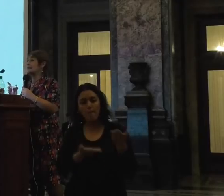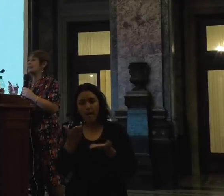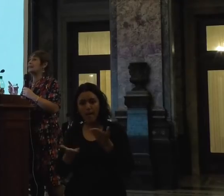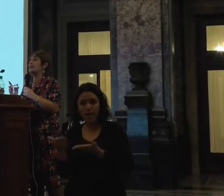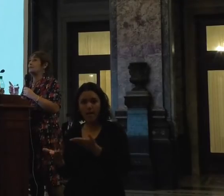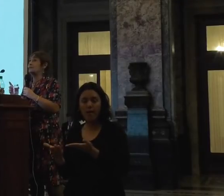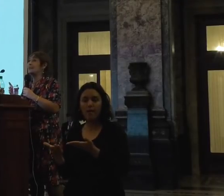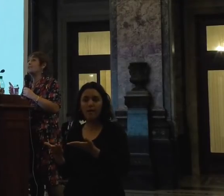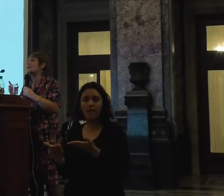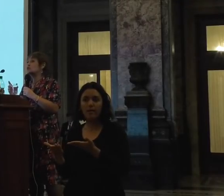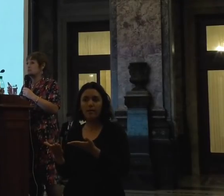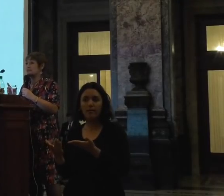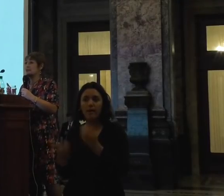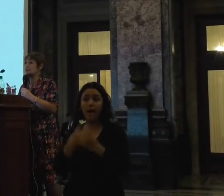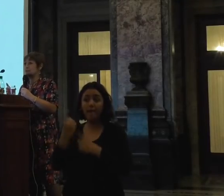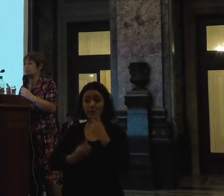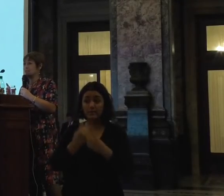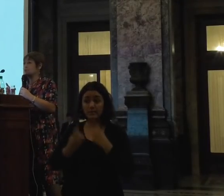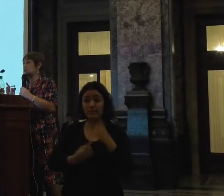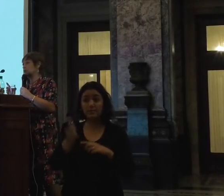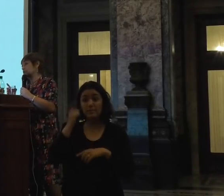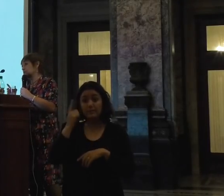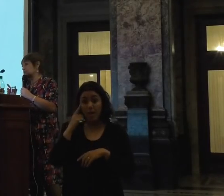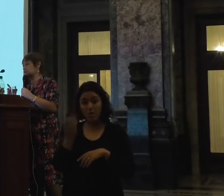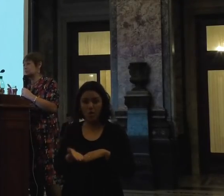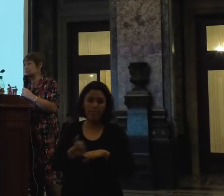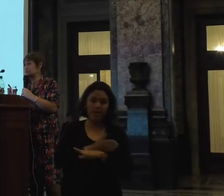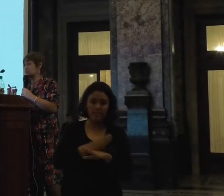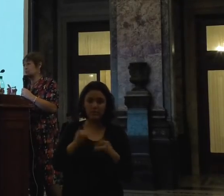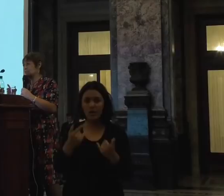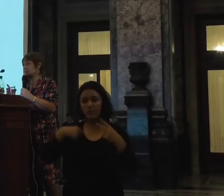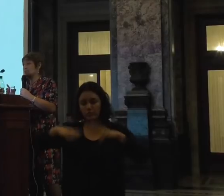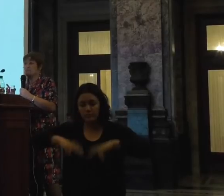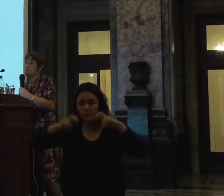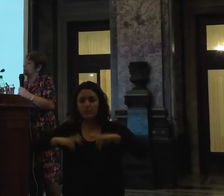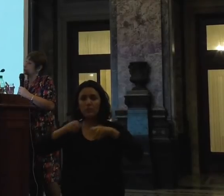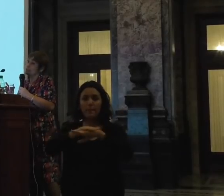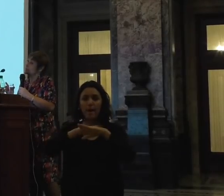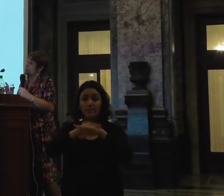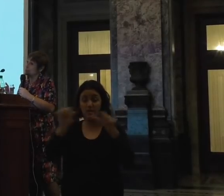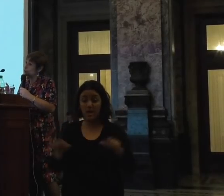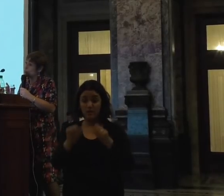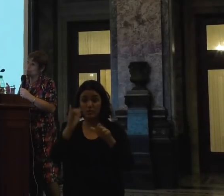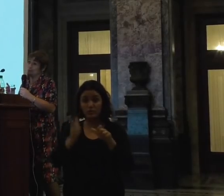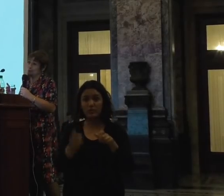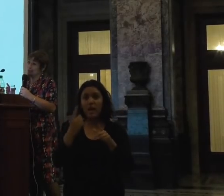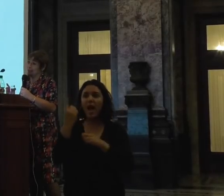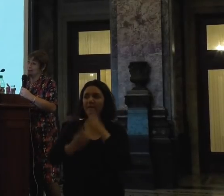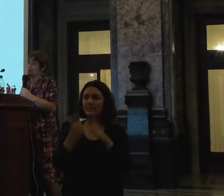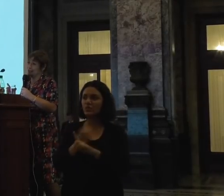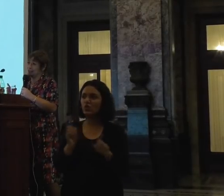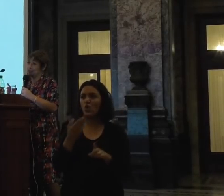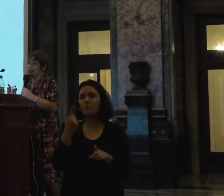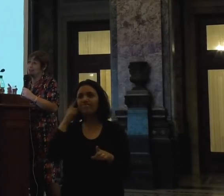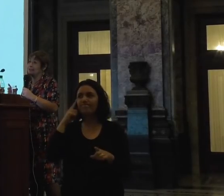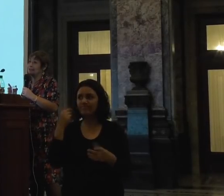veces la habíamos pensado desde el principio y por eso hicimos la investigación básica, pero muchas veces no habíamos pensado